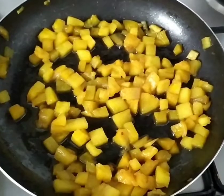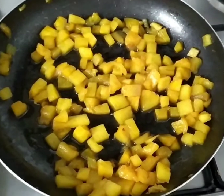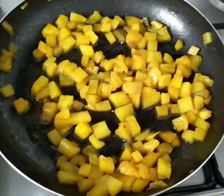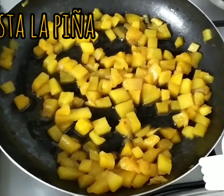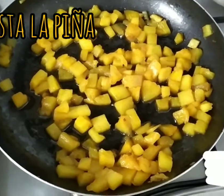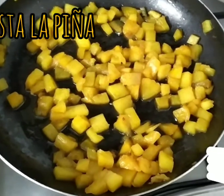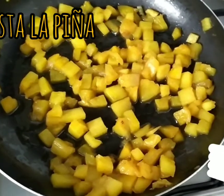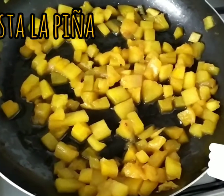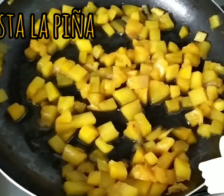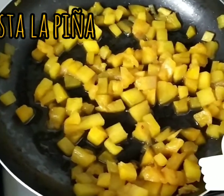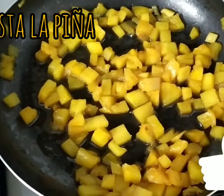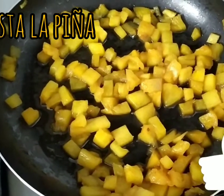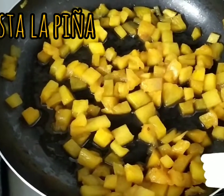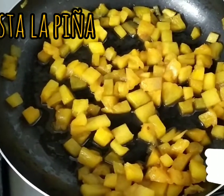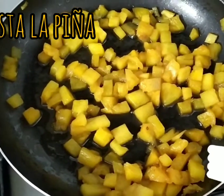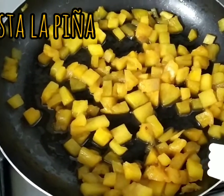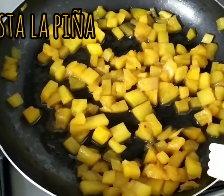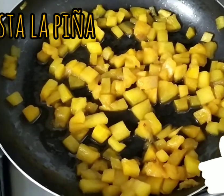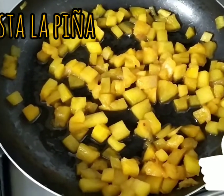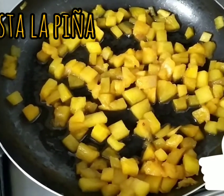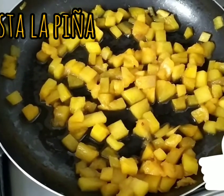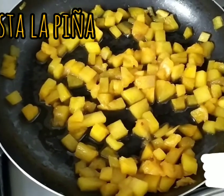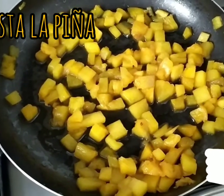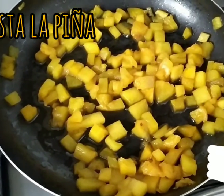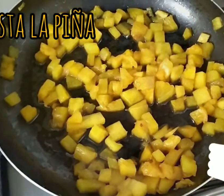Así queda la piña caramelizada.